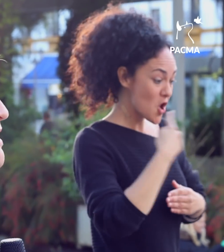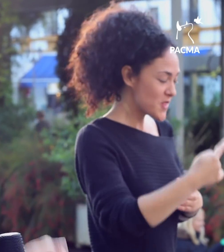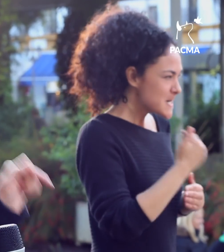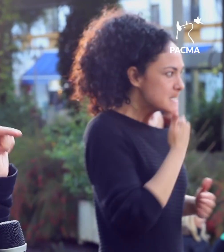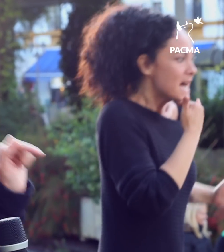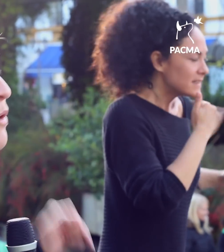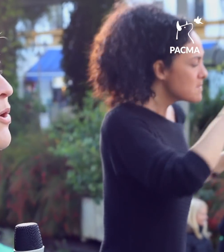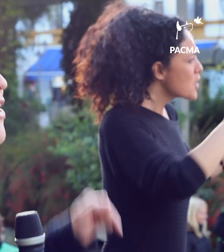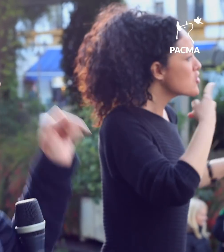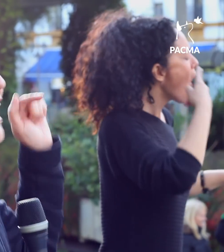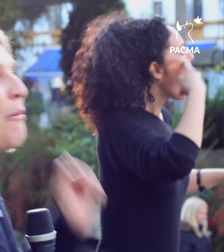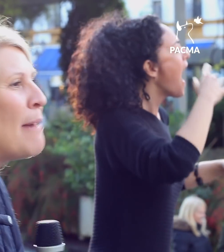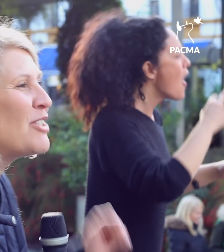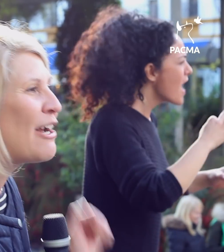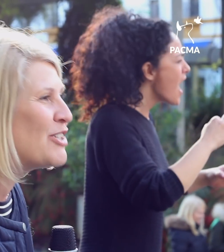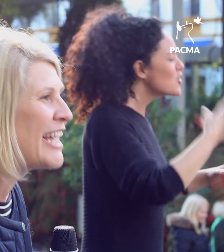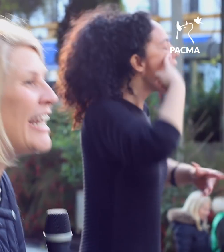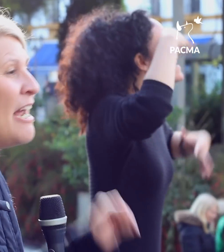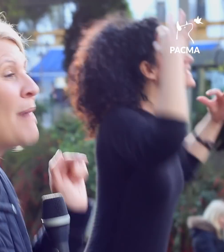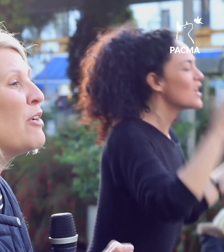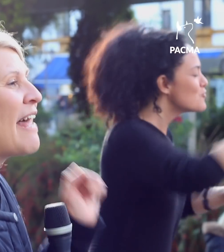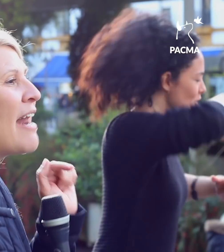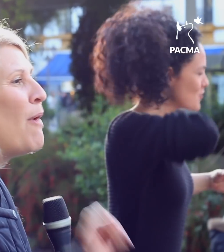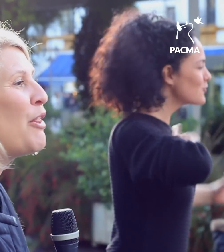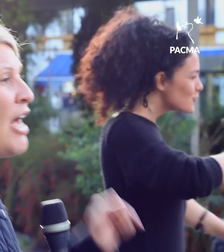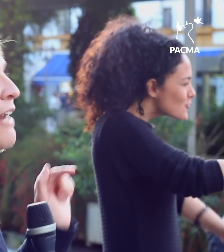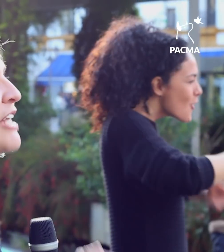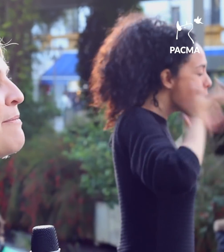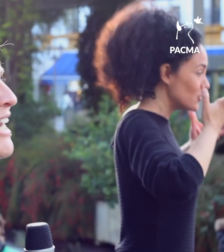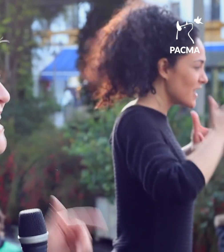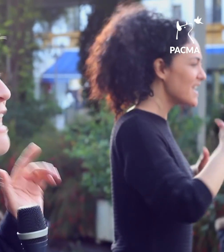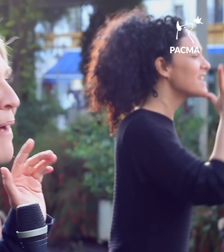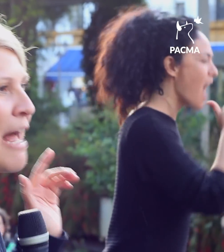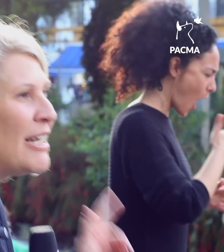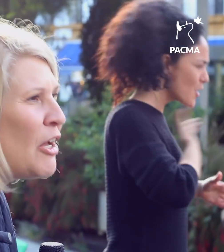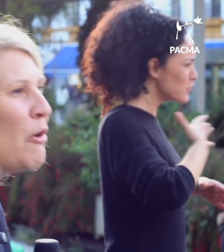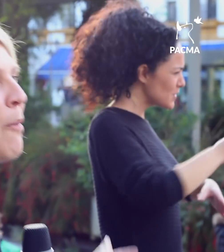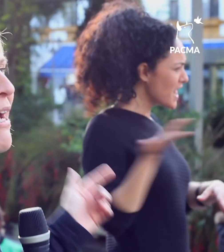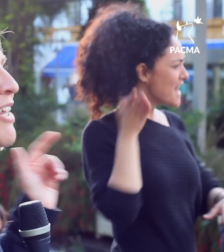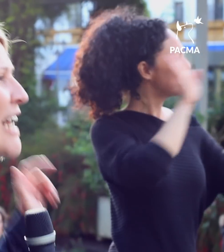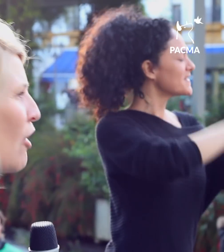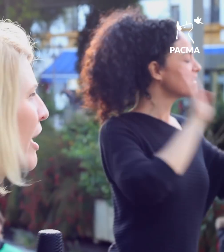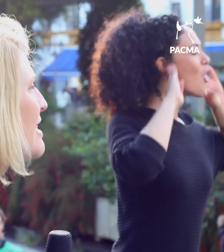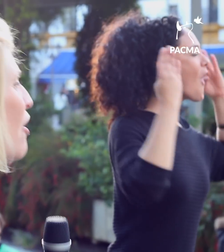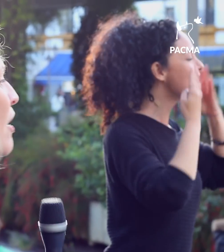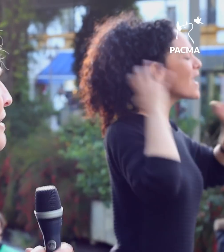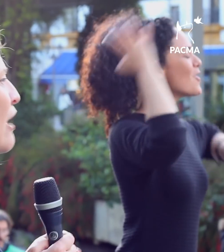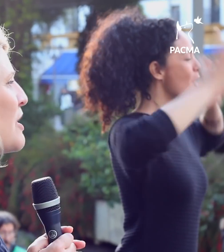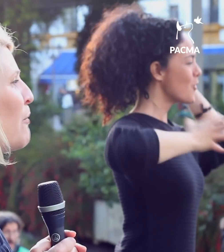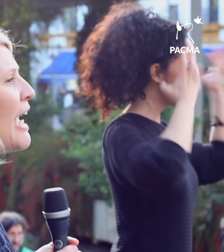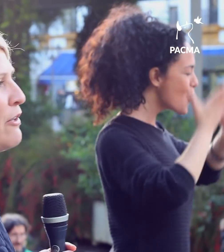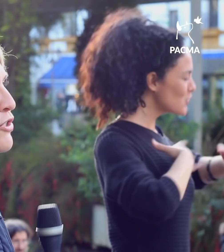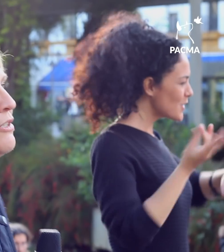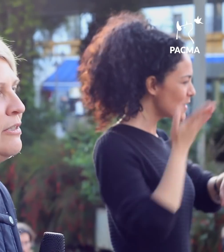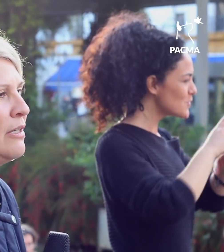pero esta vez os aseguro que lo vamos a conseguir. Vamos a dar voz a los animales desde el Parlamento Europeo, desde el Congreso de